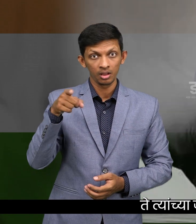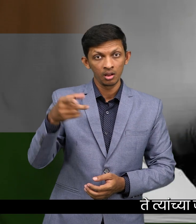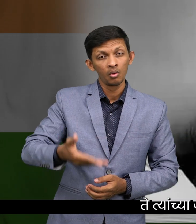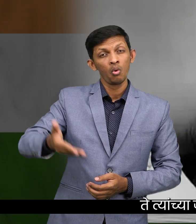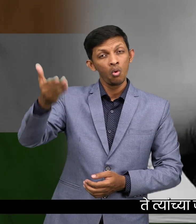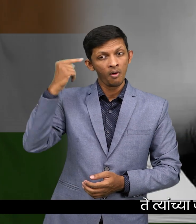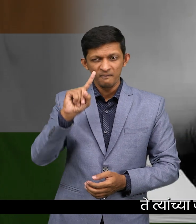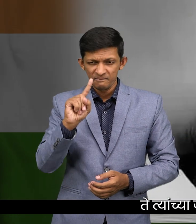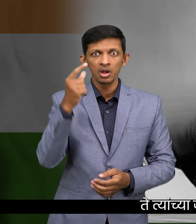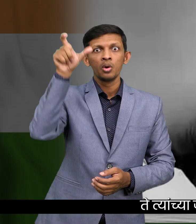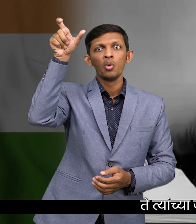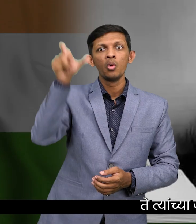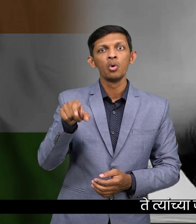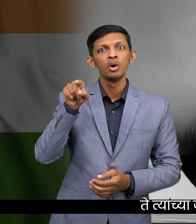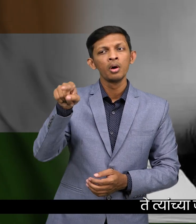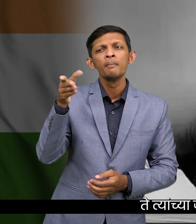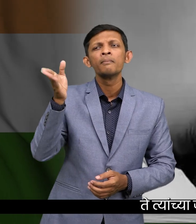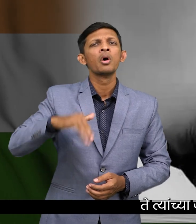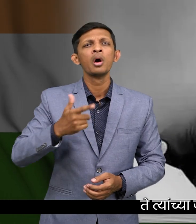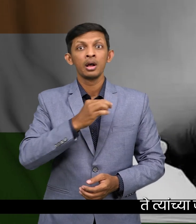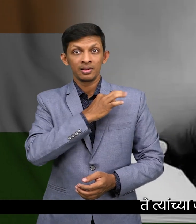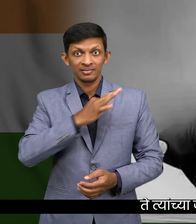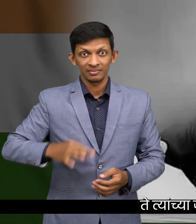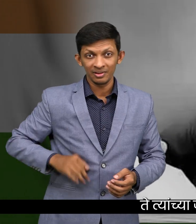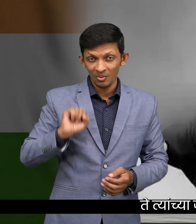ते त्यांच्या जातीवर पहिले व्यक्ती होते